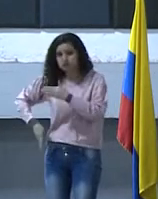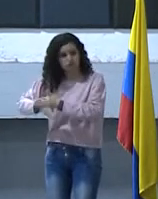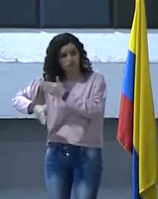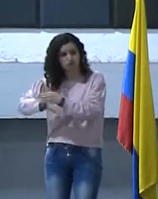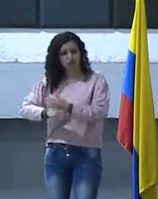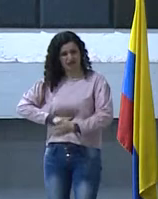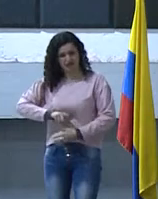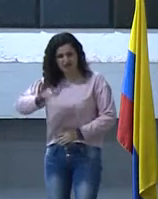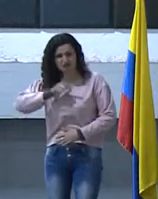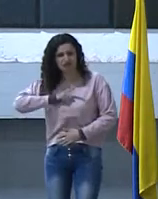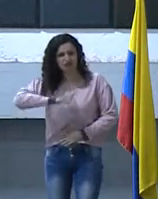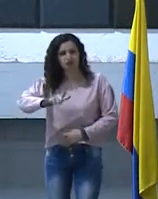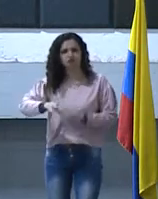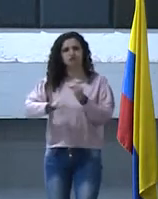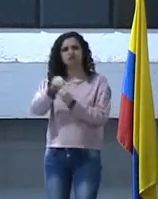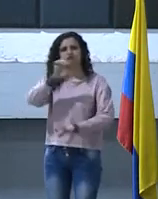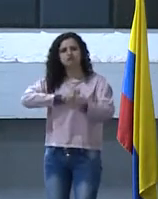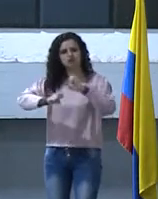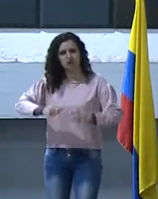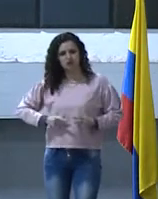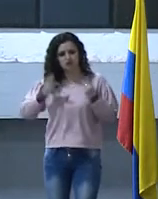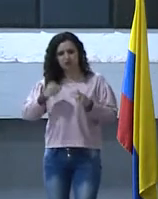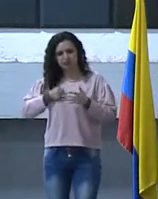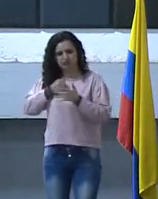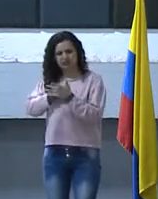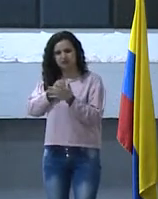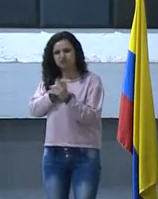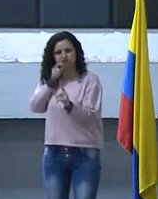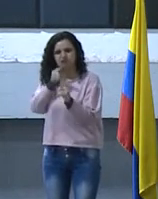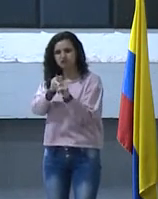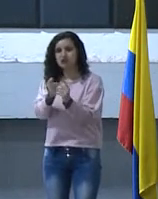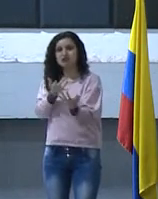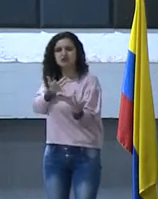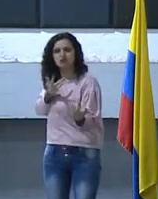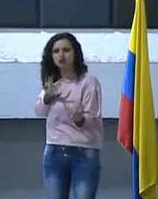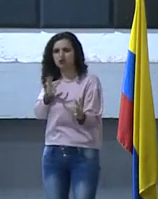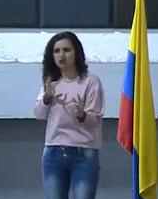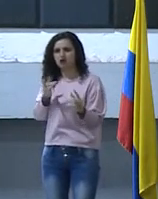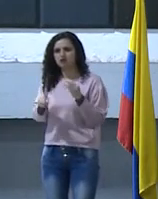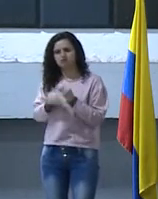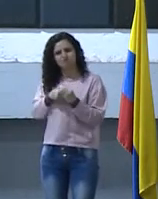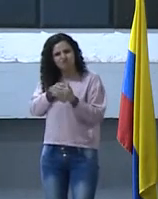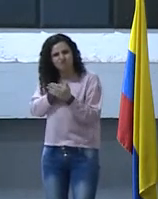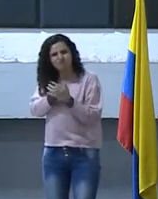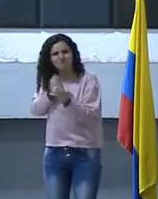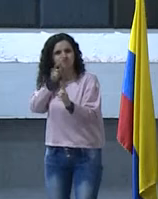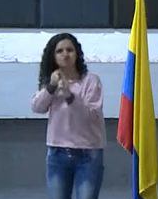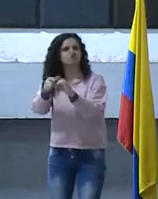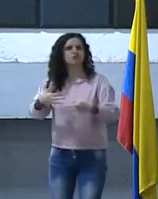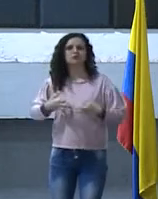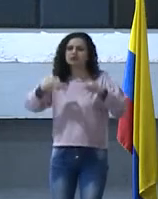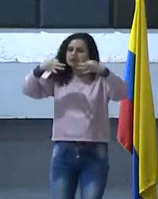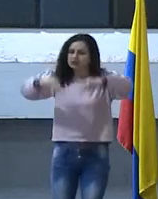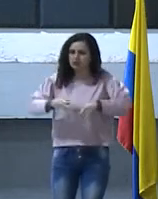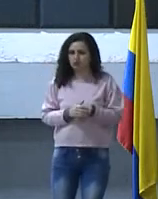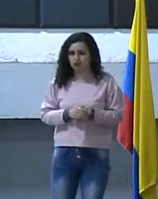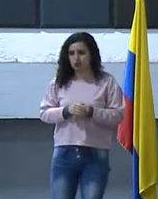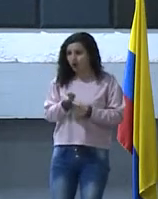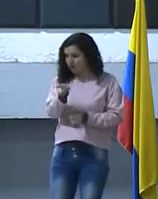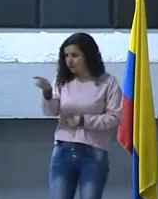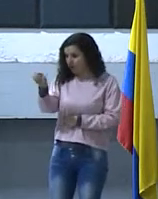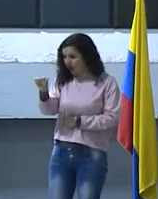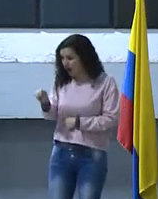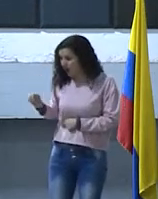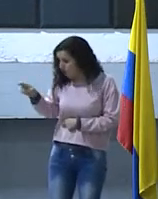defendiendo la vida impulsando la esperanza y militando por la dignidad por ellas y ellos